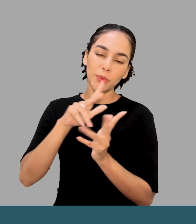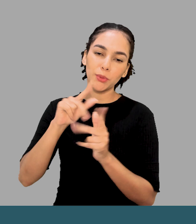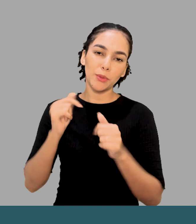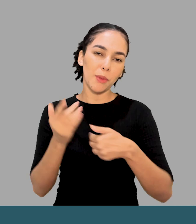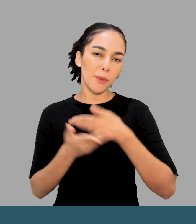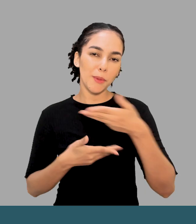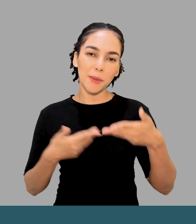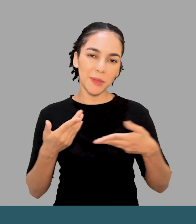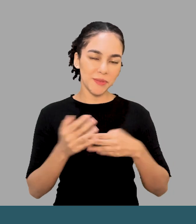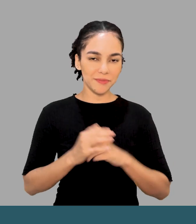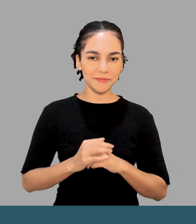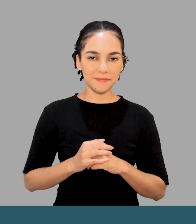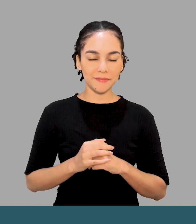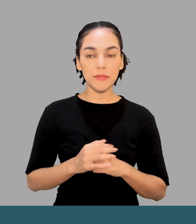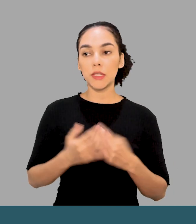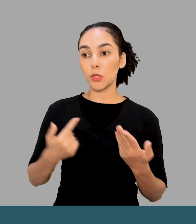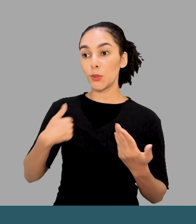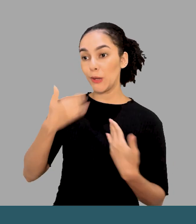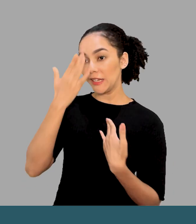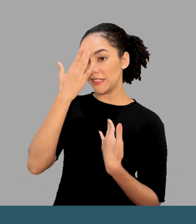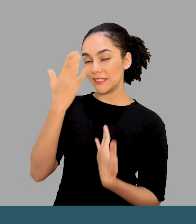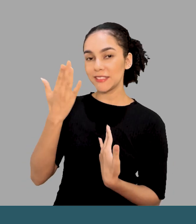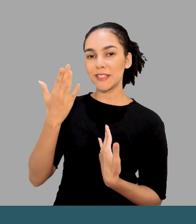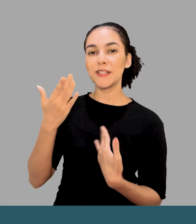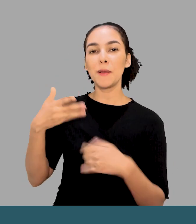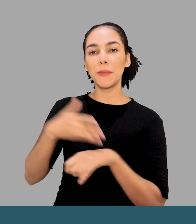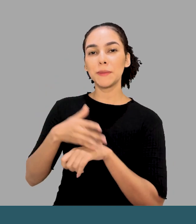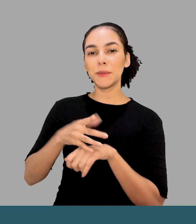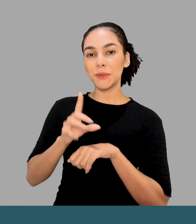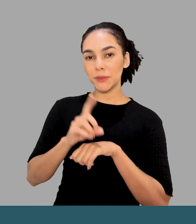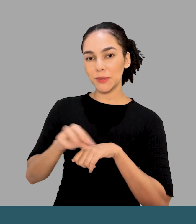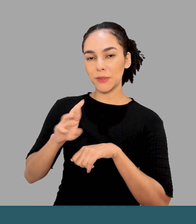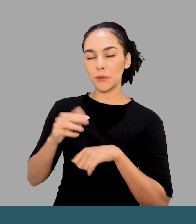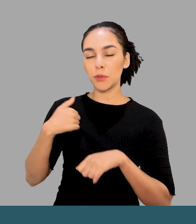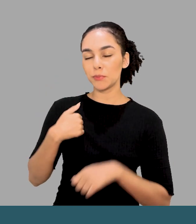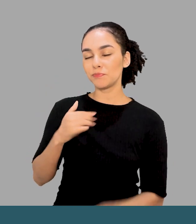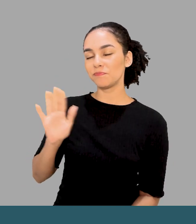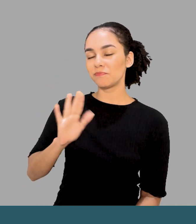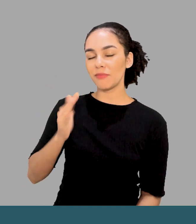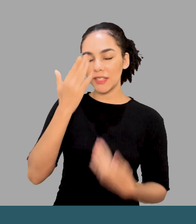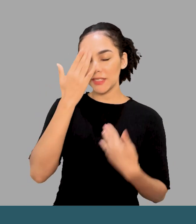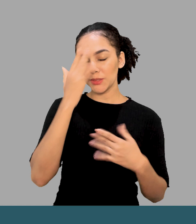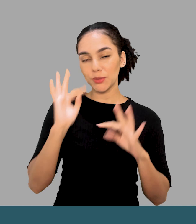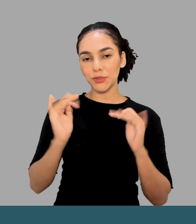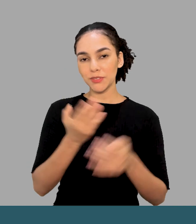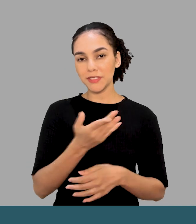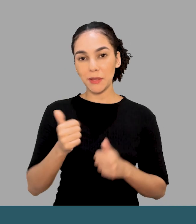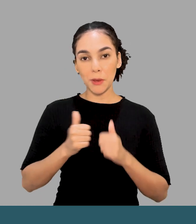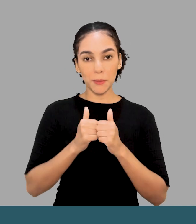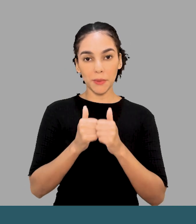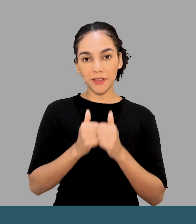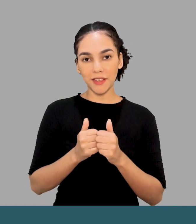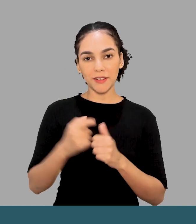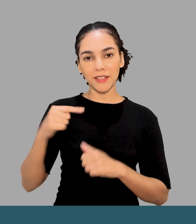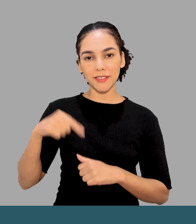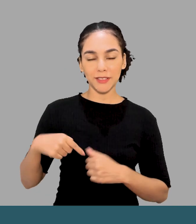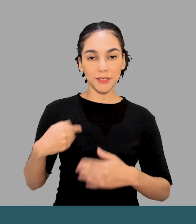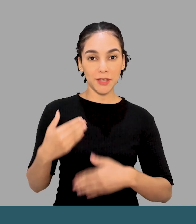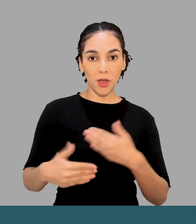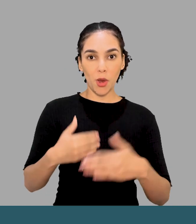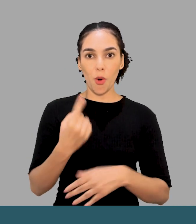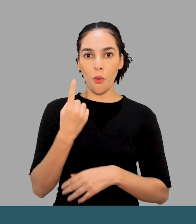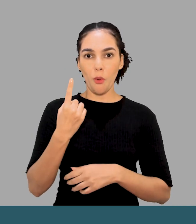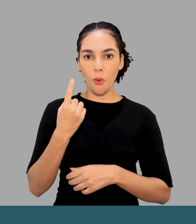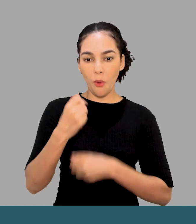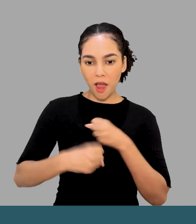nosso. Gostaria de agradecer muito a participação do Dr. Acari e me despeço agradecendo a todos que me acompanharam nessa jornada de 1 ano e meio,